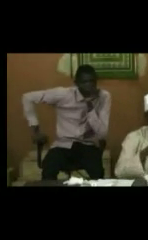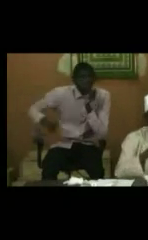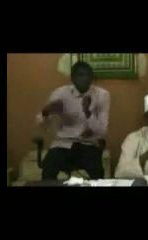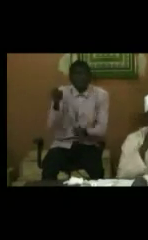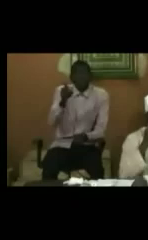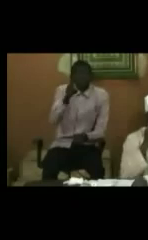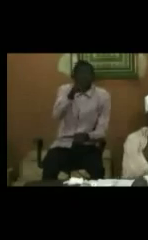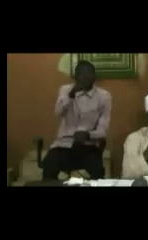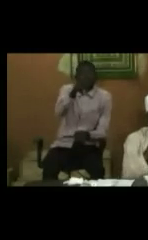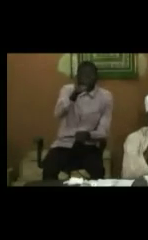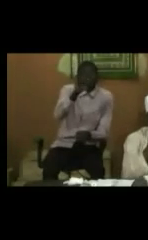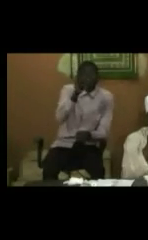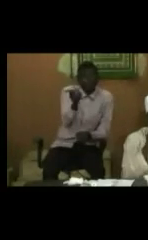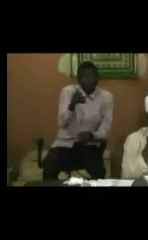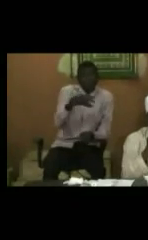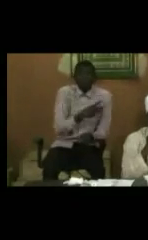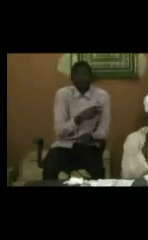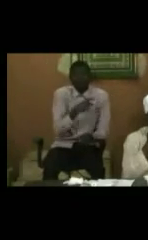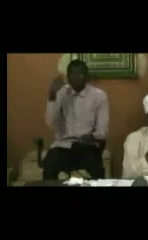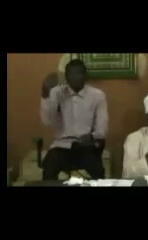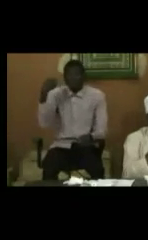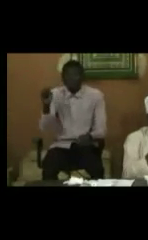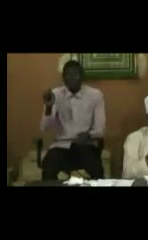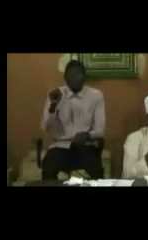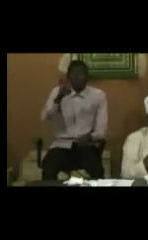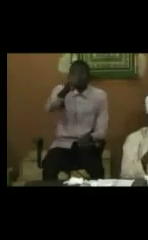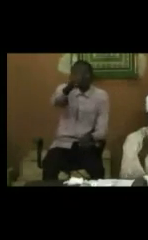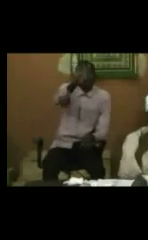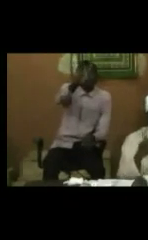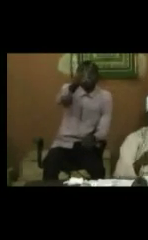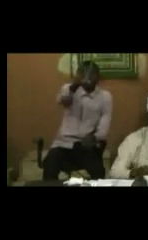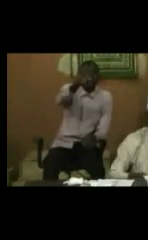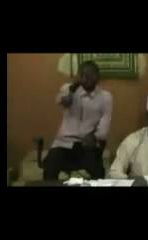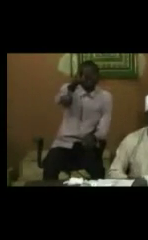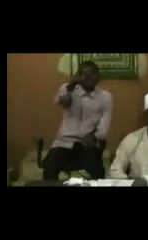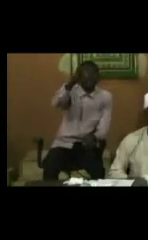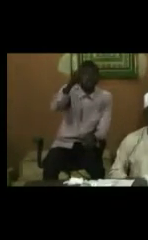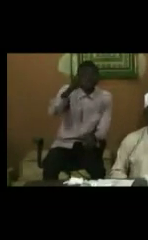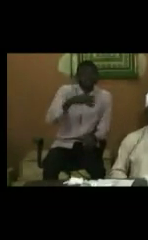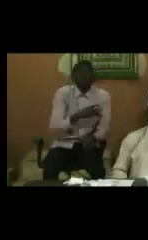sísan aw lama khinziri tabere elede